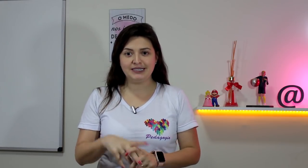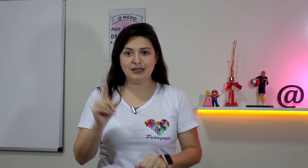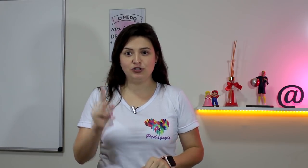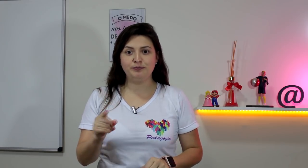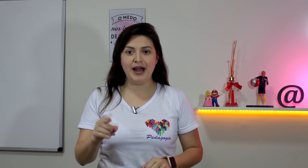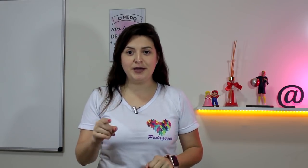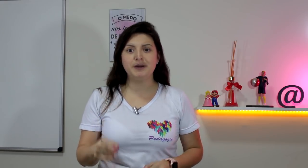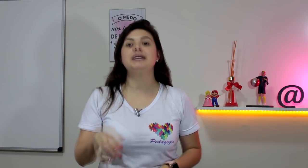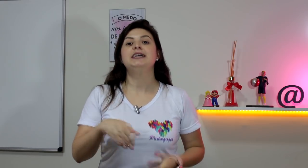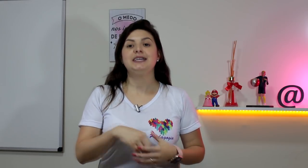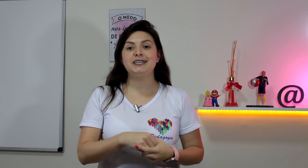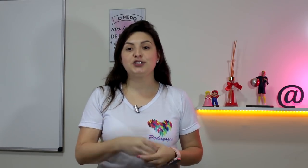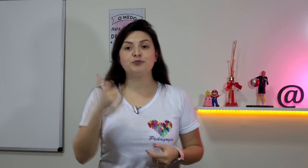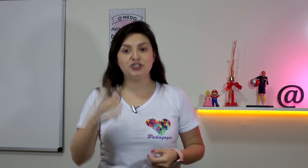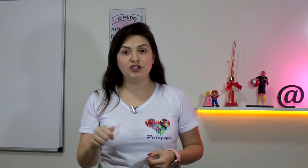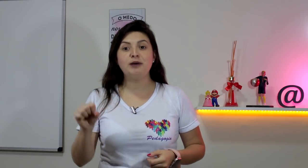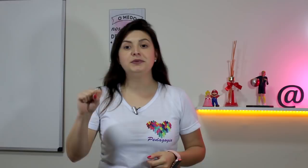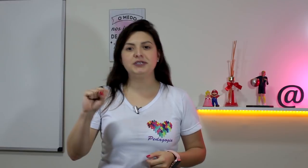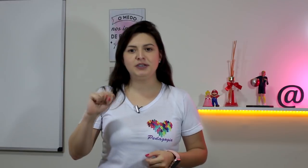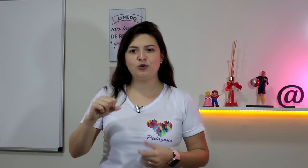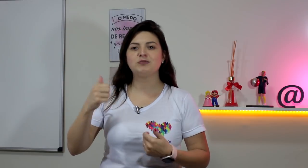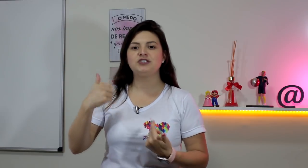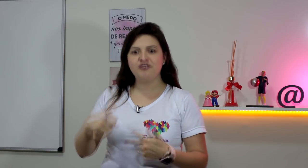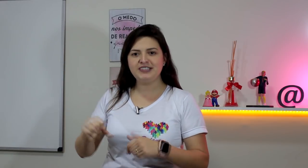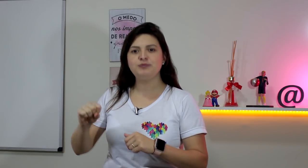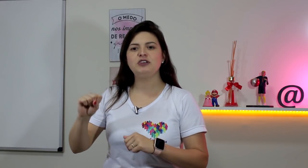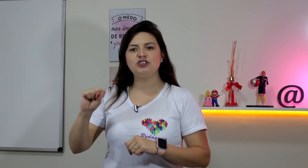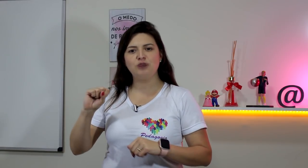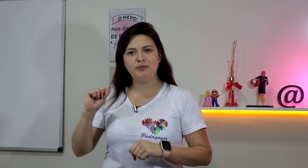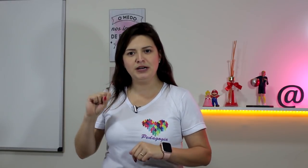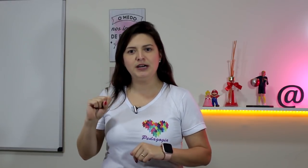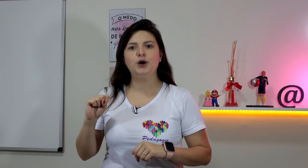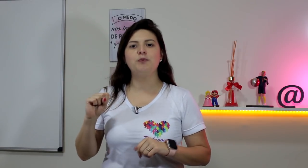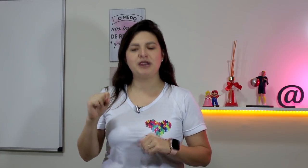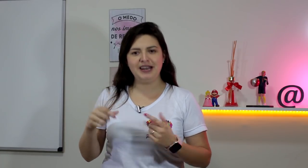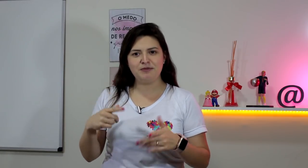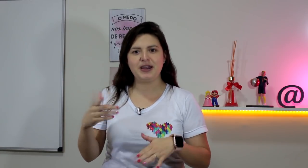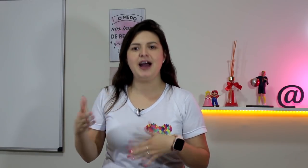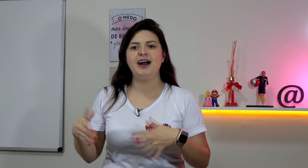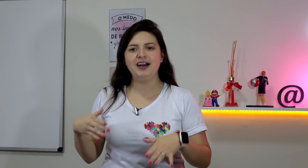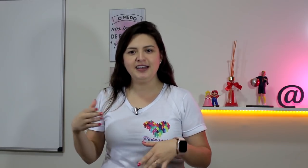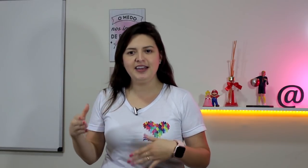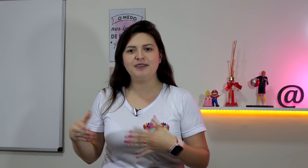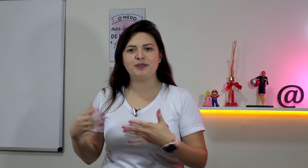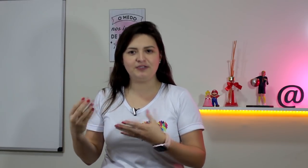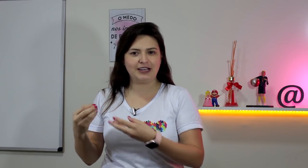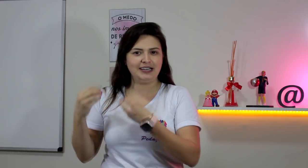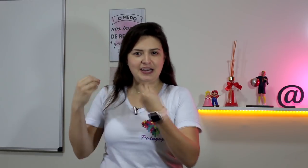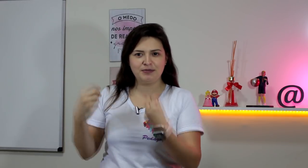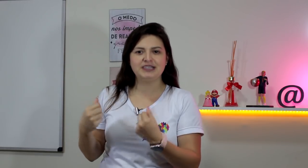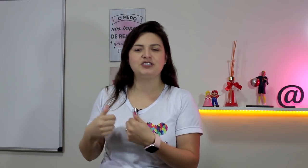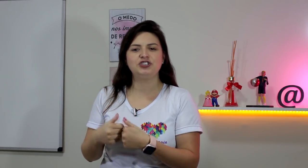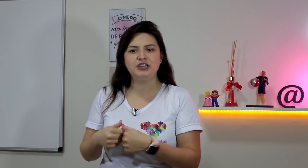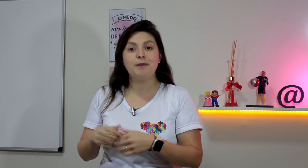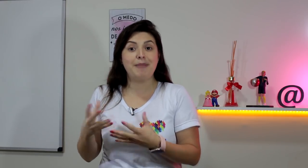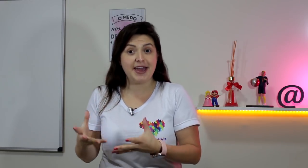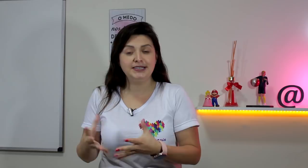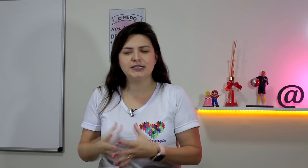Sinal de pai e mãe, isso, beijando a mão, como se estivesse beijando a mão, para lembrar, né, para aquela lembrança de